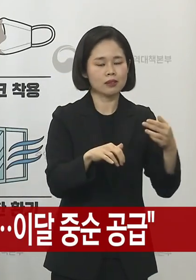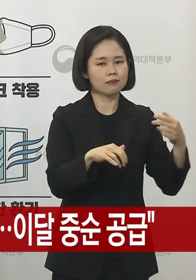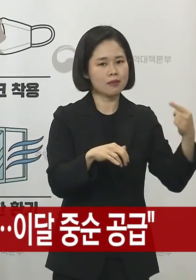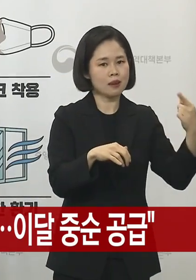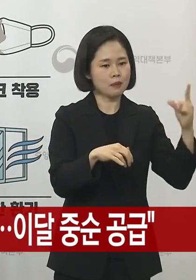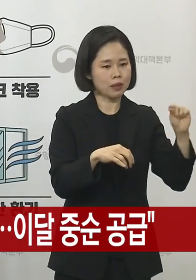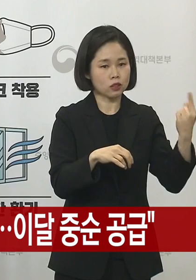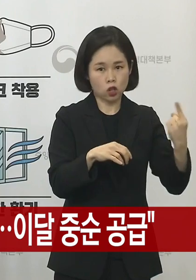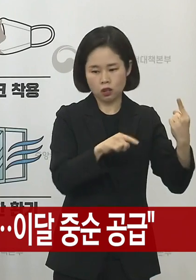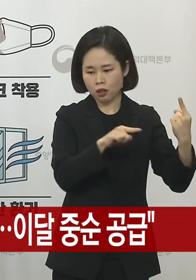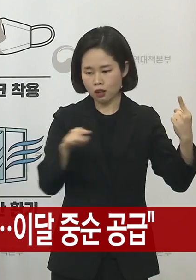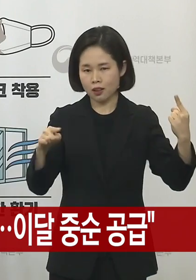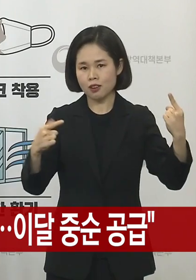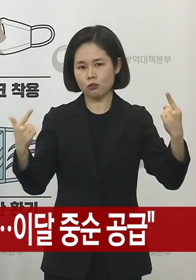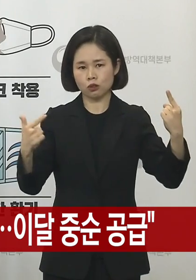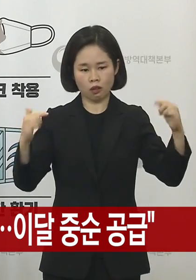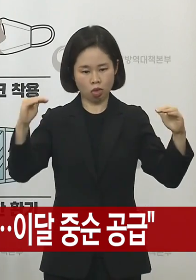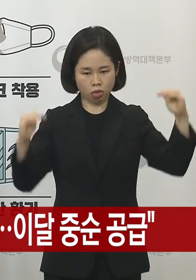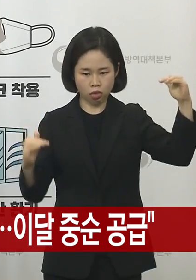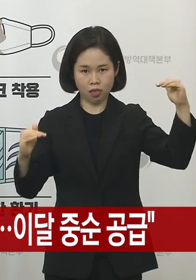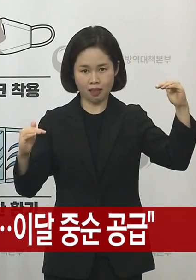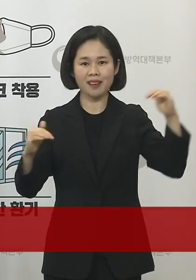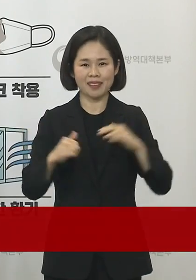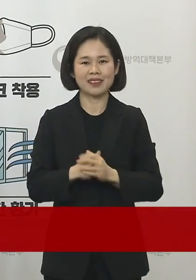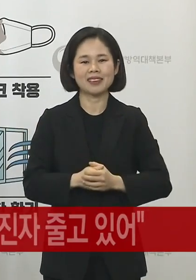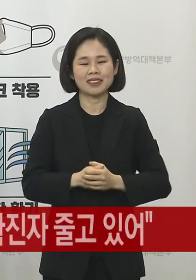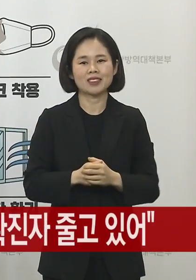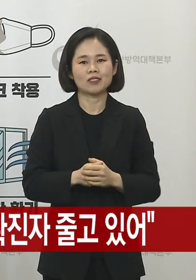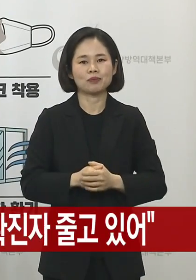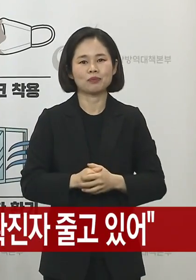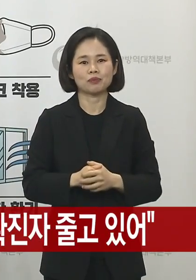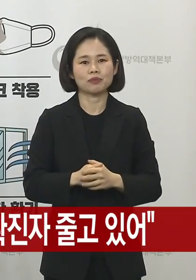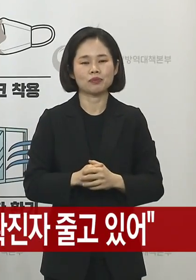11,000명대에서 12월 5주는 6,000명대로 크게 줄었습니다.